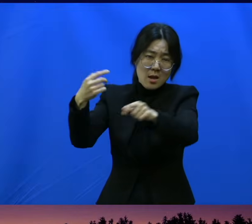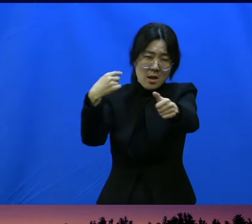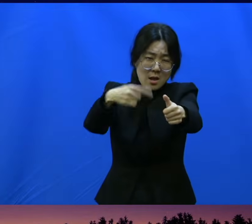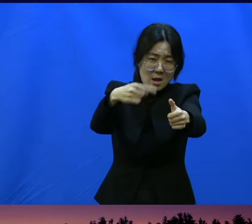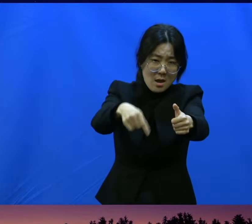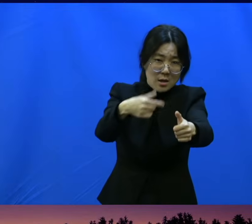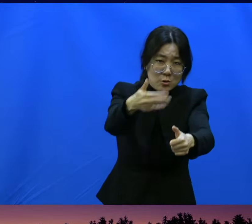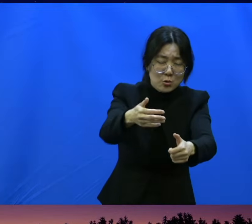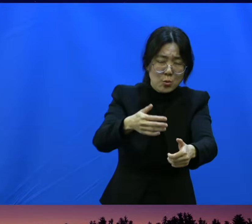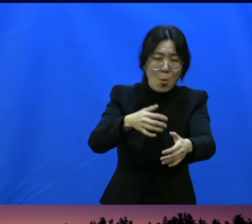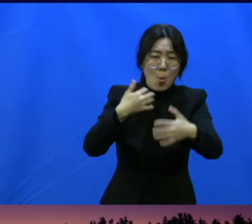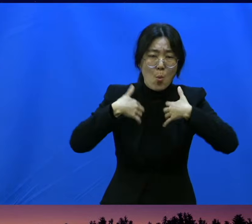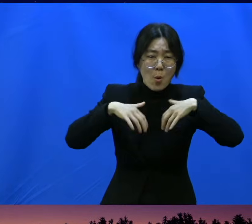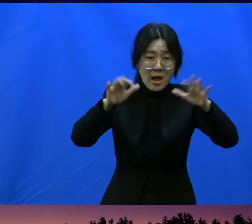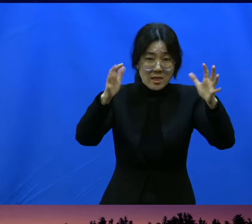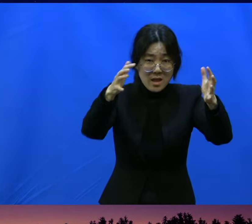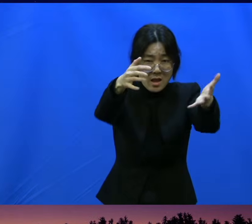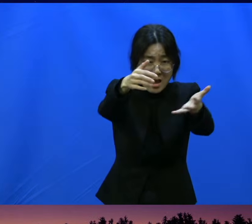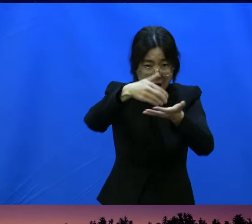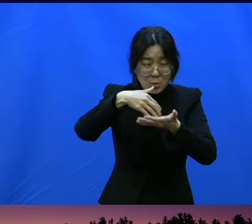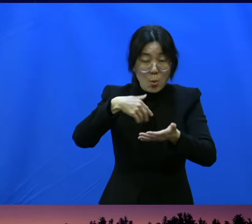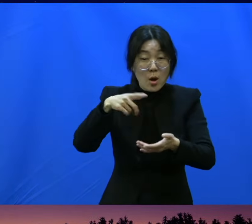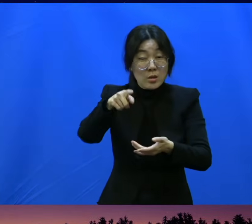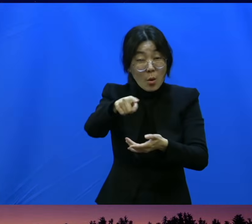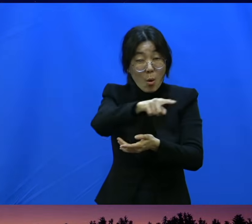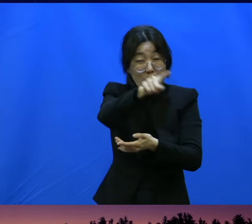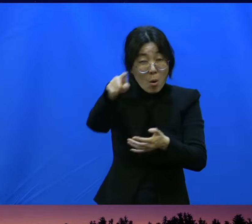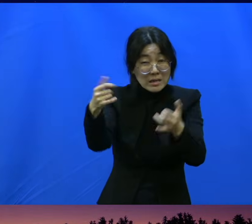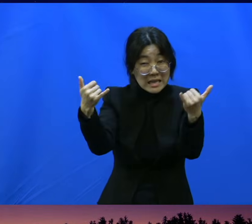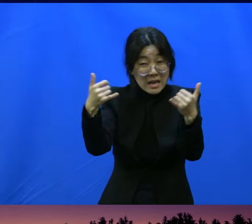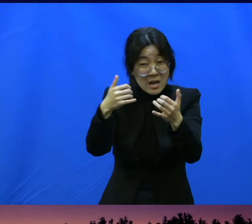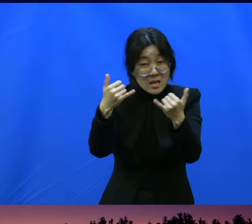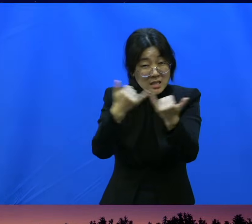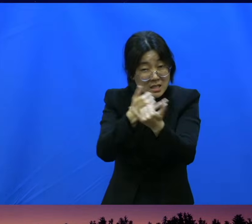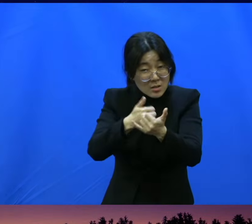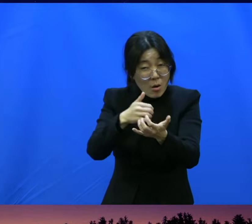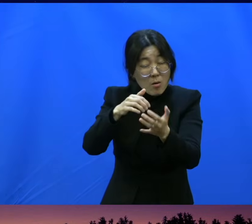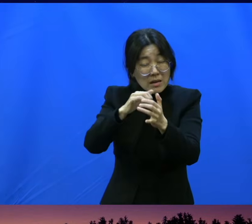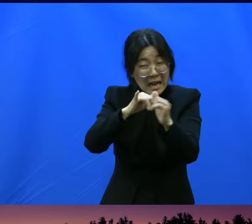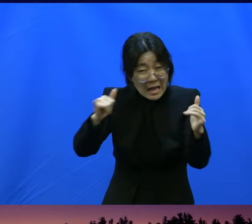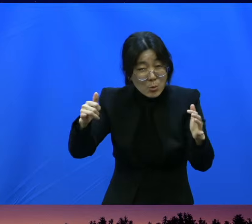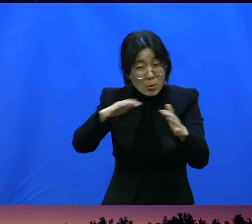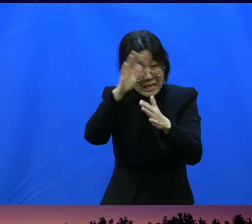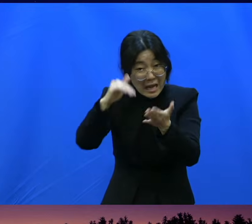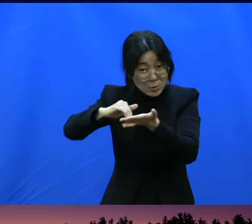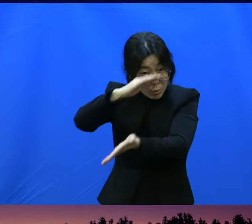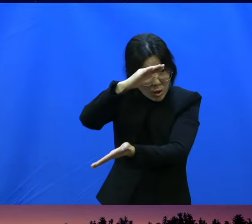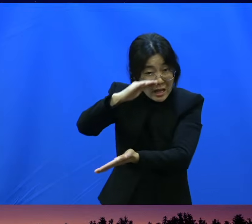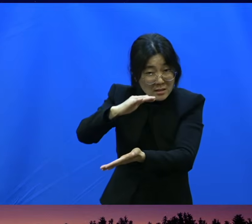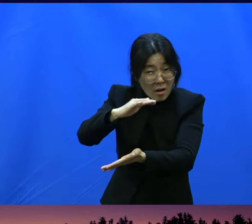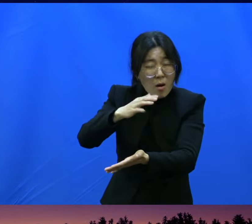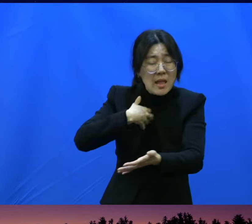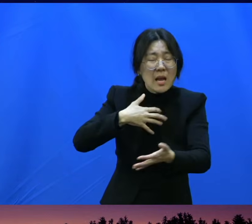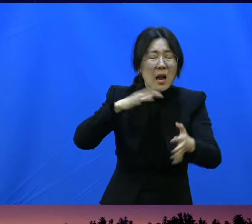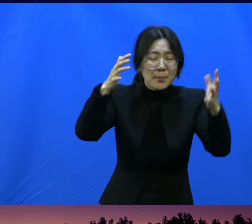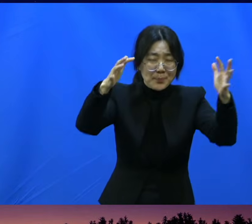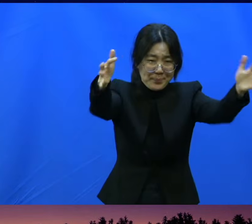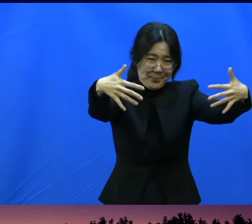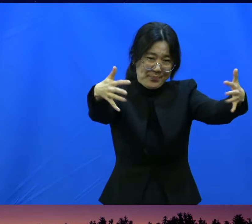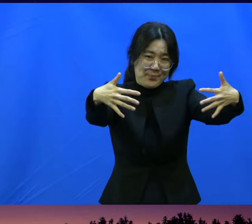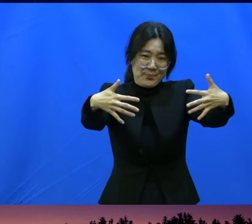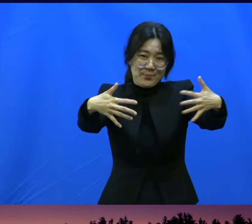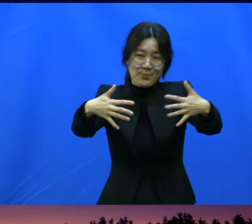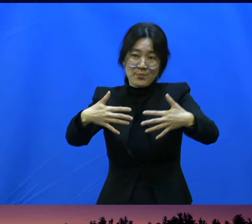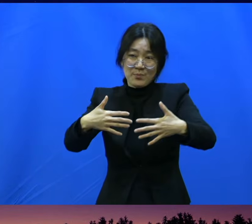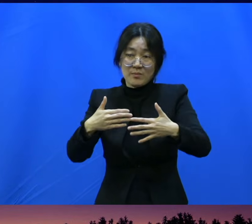그들을 이스라엘의 탁월한 군사들로 세우는 그 일들을 통하여 다윗의 삶의 중요한 분기점이